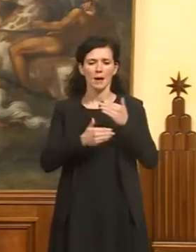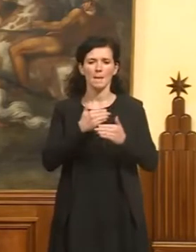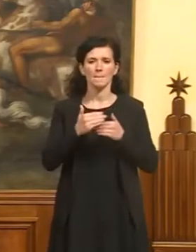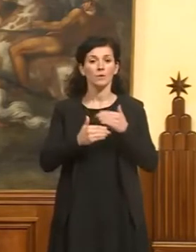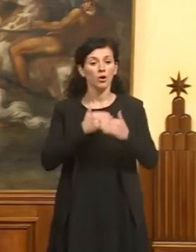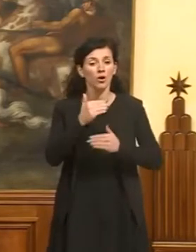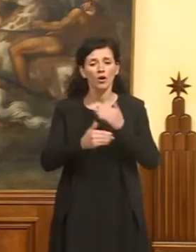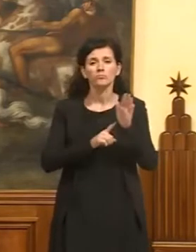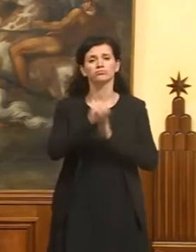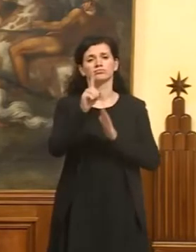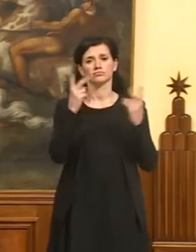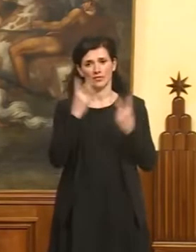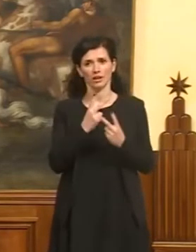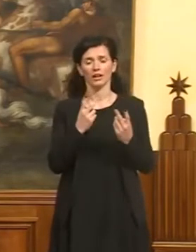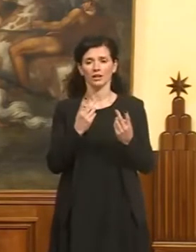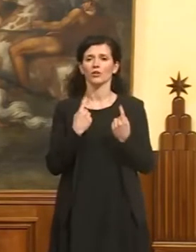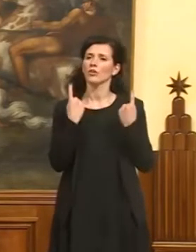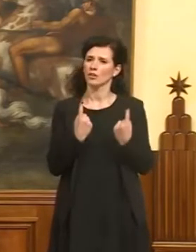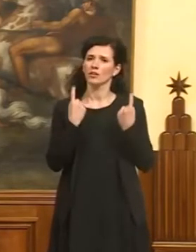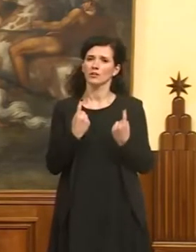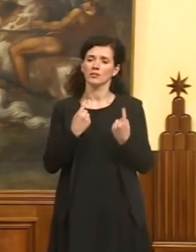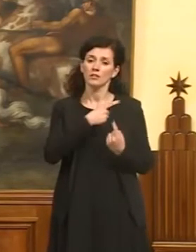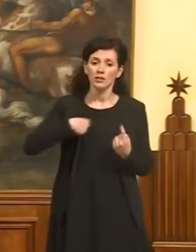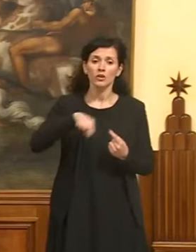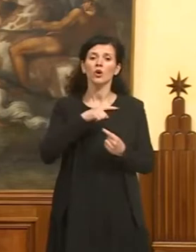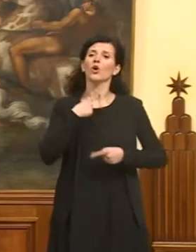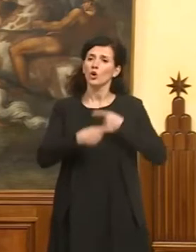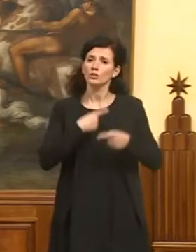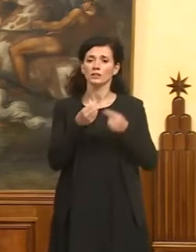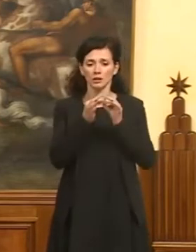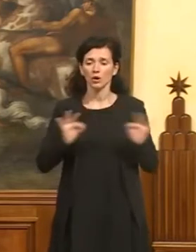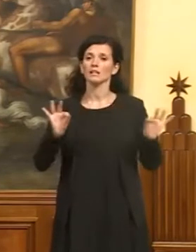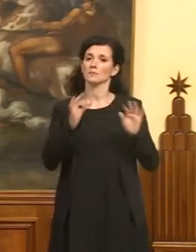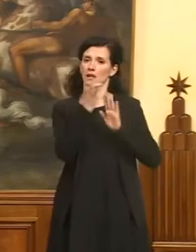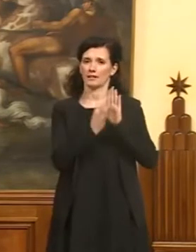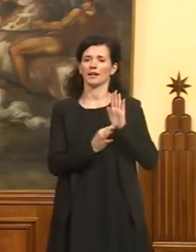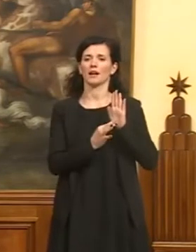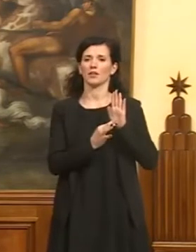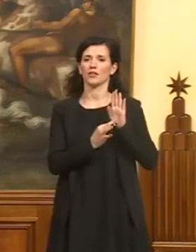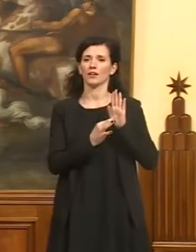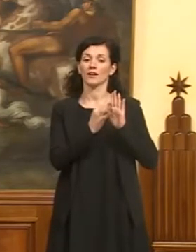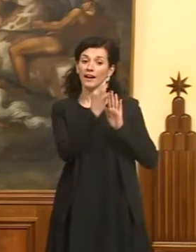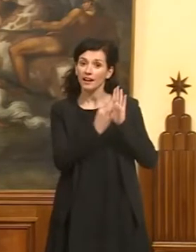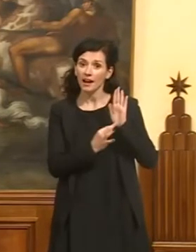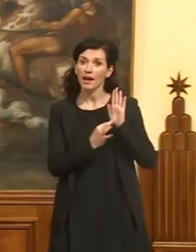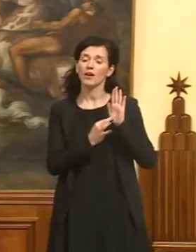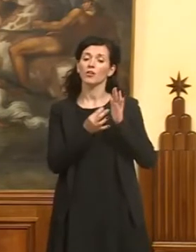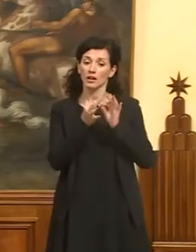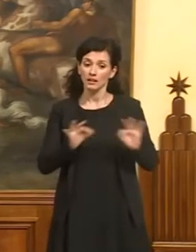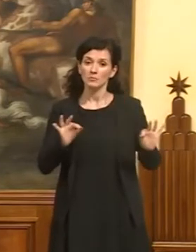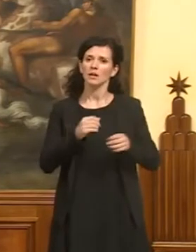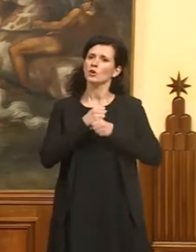Dobbiamo continuare a rispettare tutte le regole, con pazienza, con